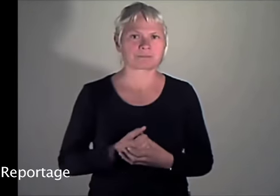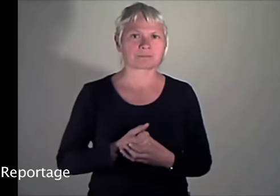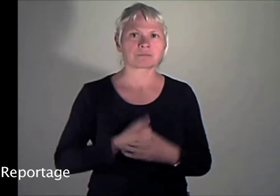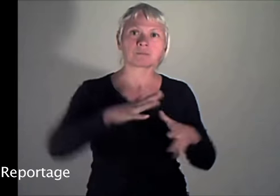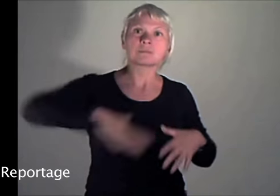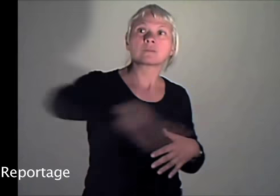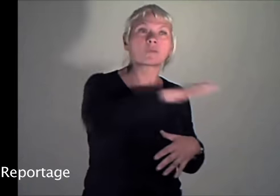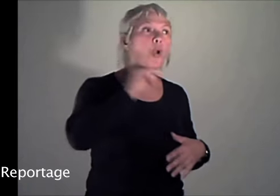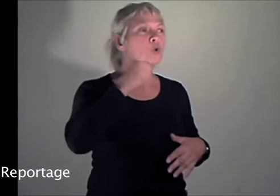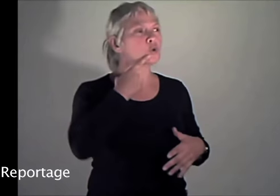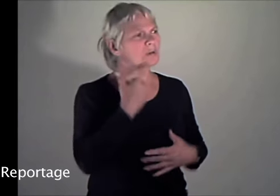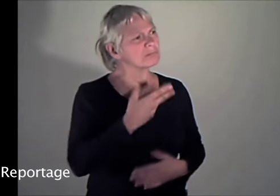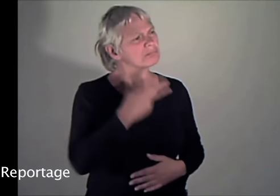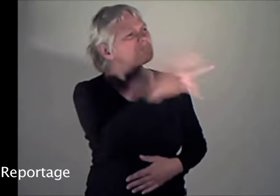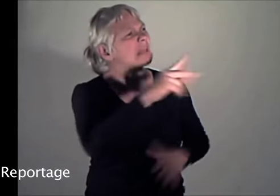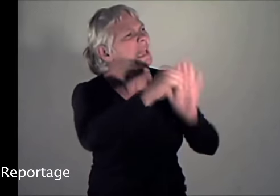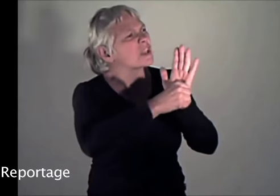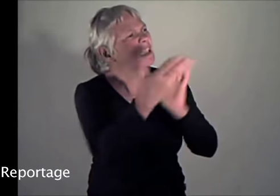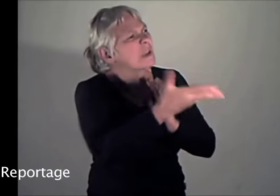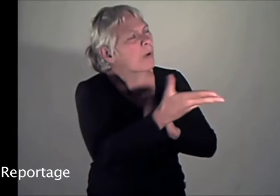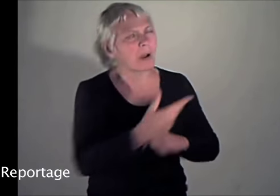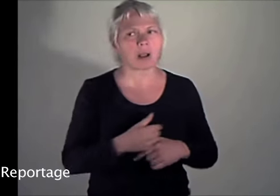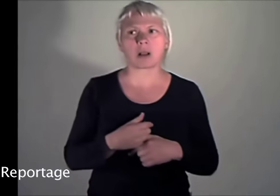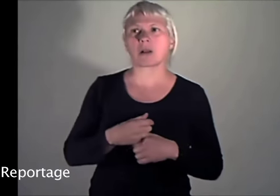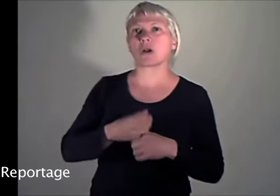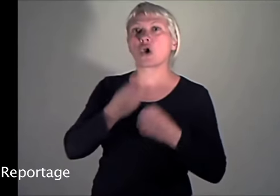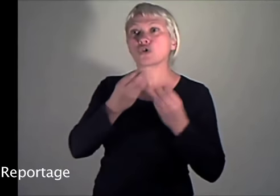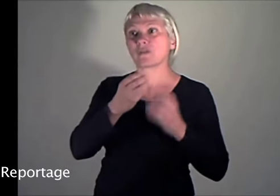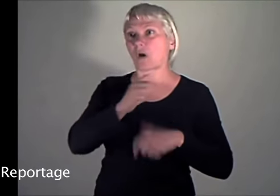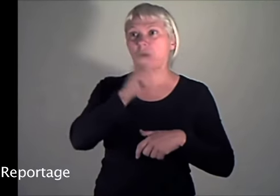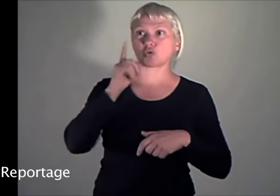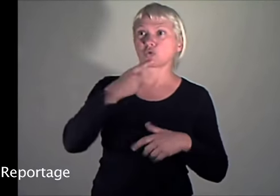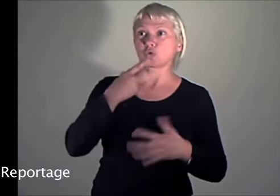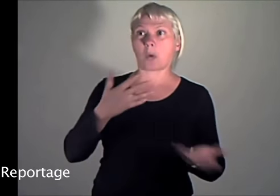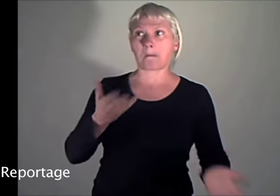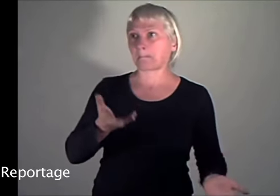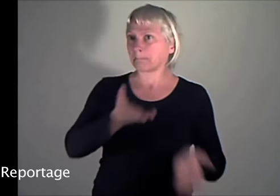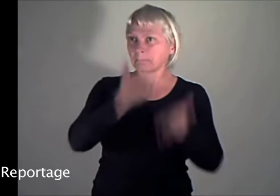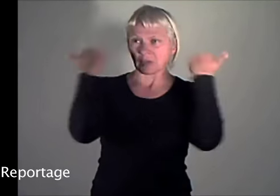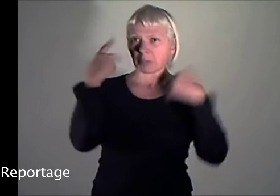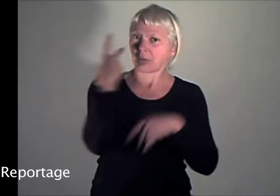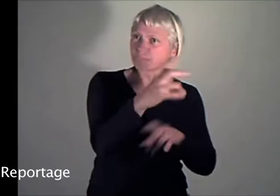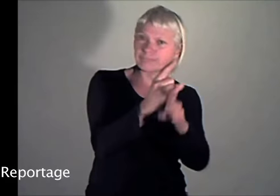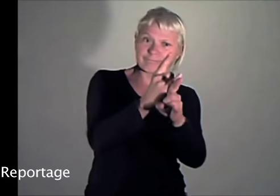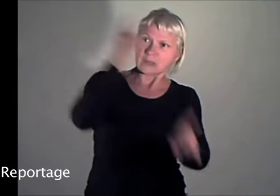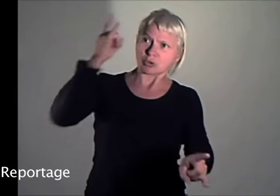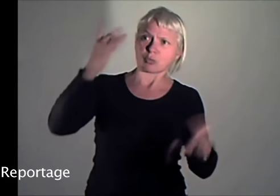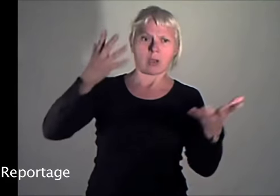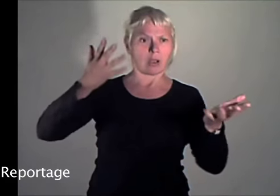pas appris l'histoire de la langue des signes, des sourds, etc. Et de l'argot,